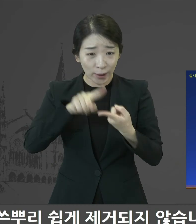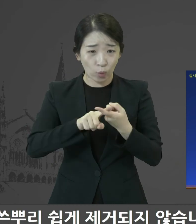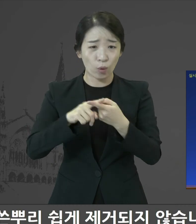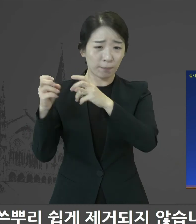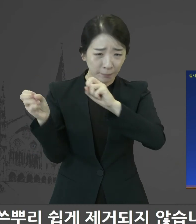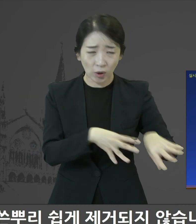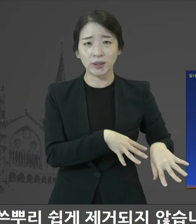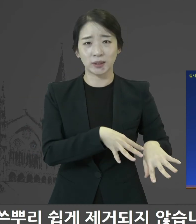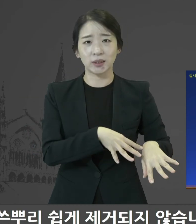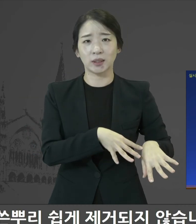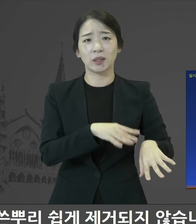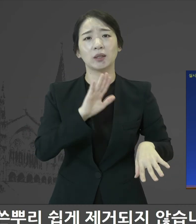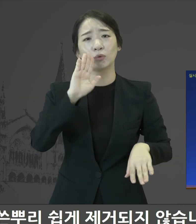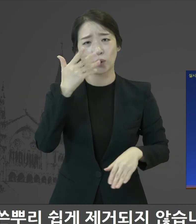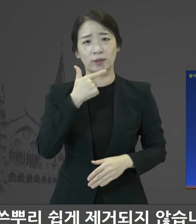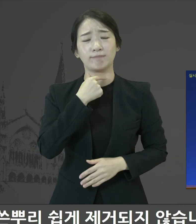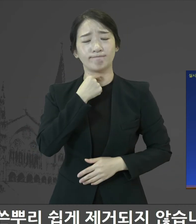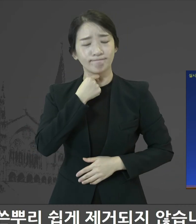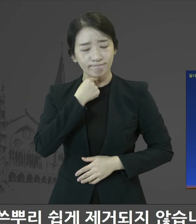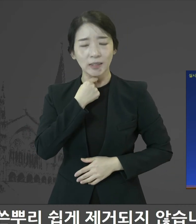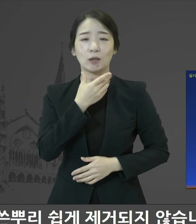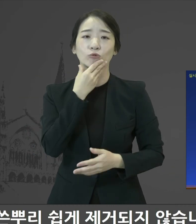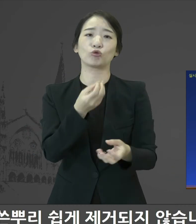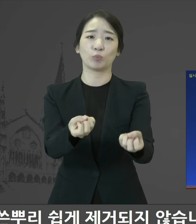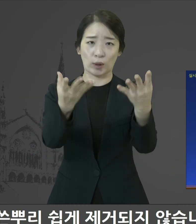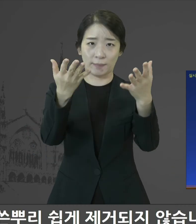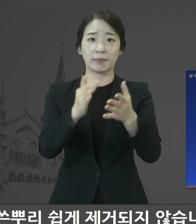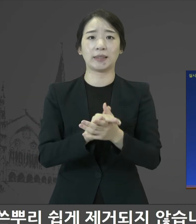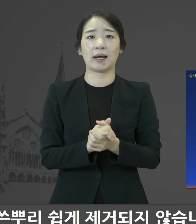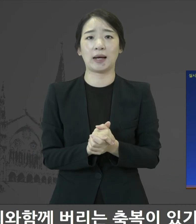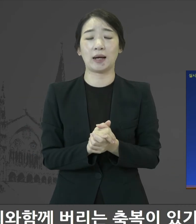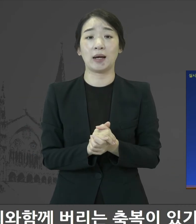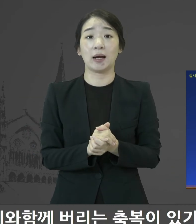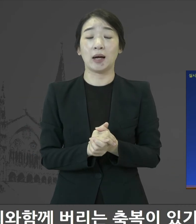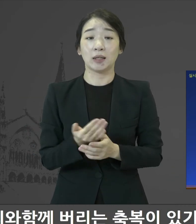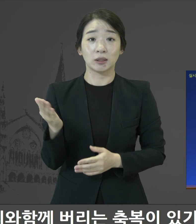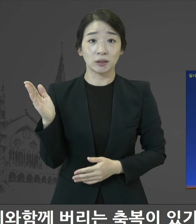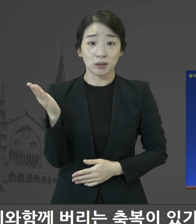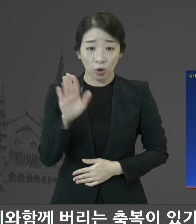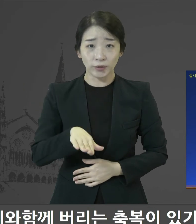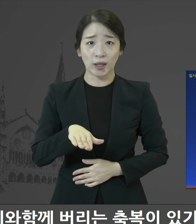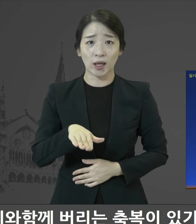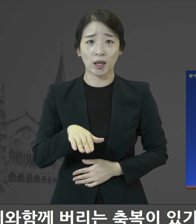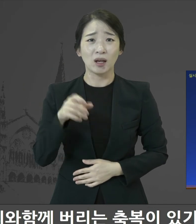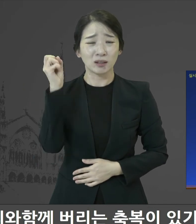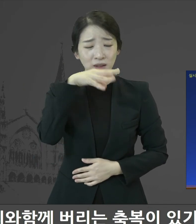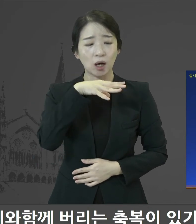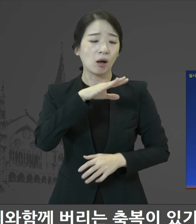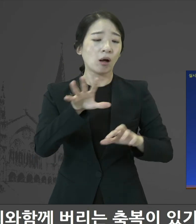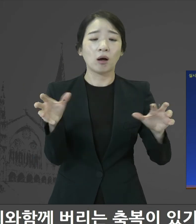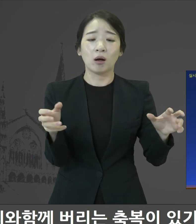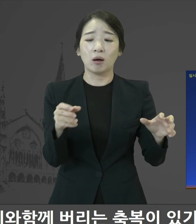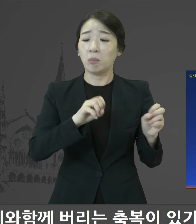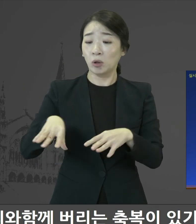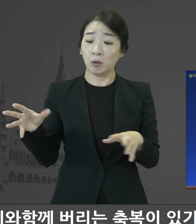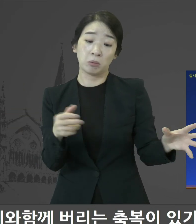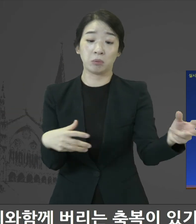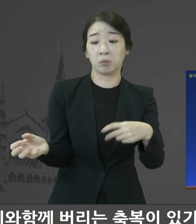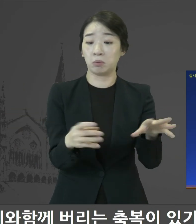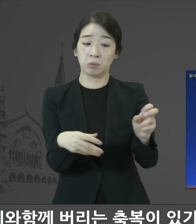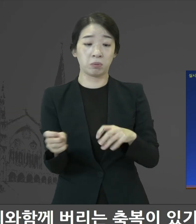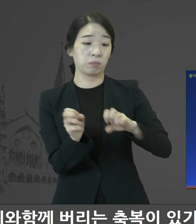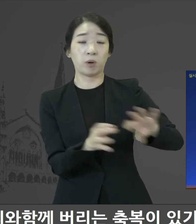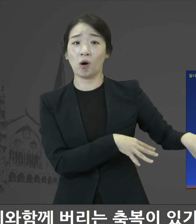일어날 줄 믿습니다. 근데 집어내야 돼요. 그냥 두리뭉실 안 된다는 겁니다. 집어내야